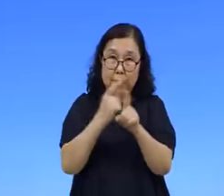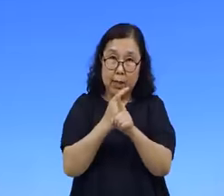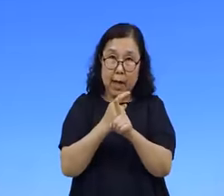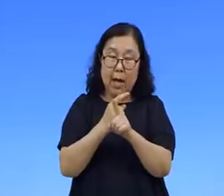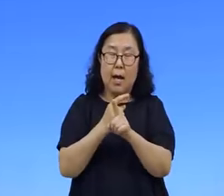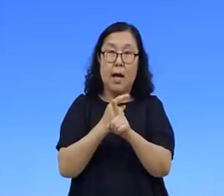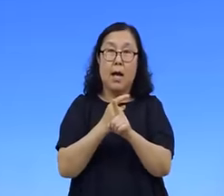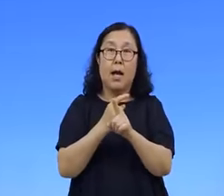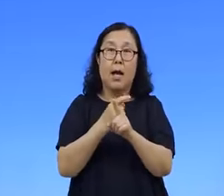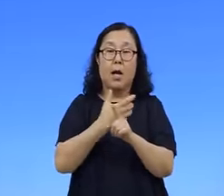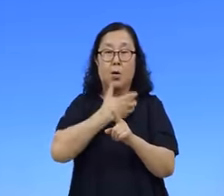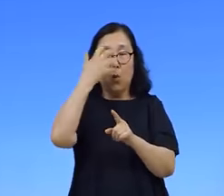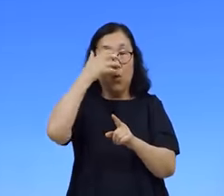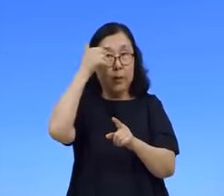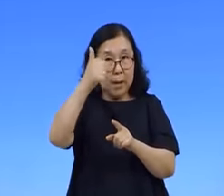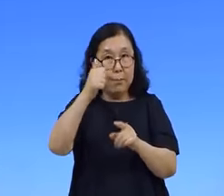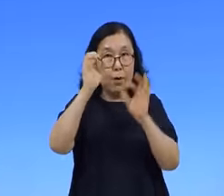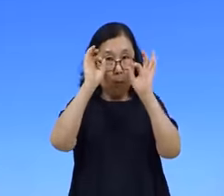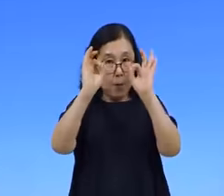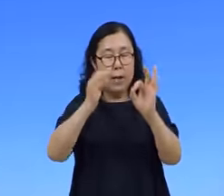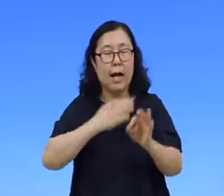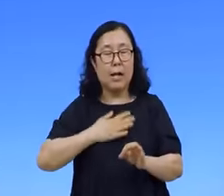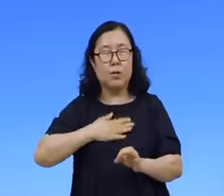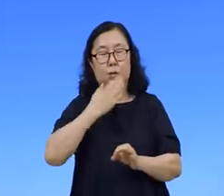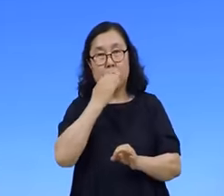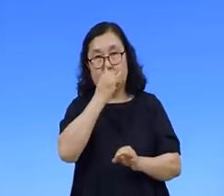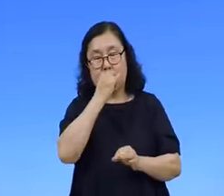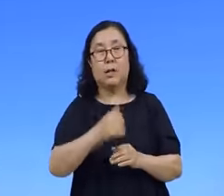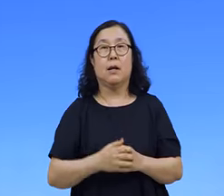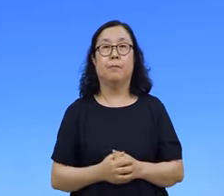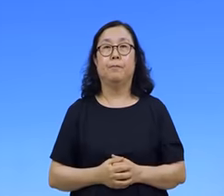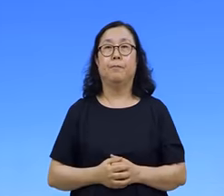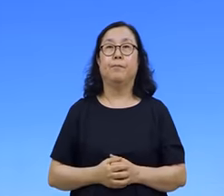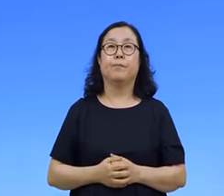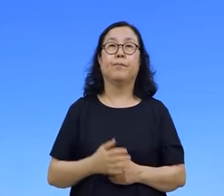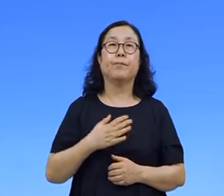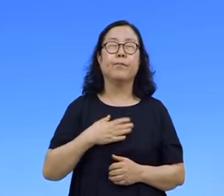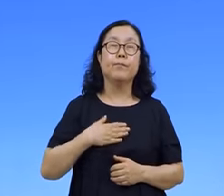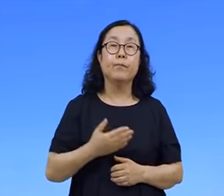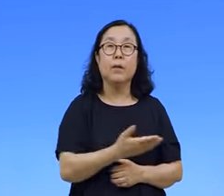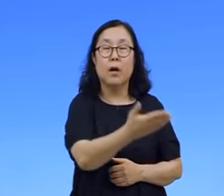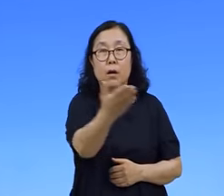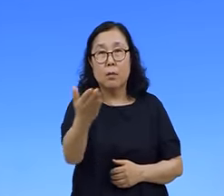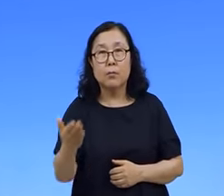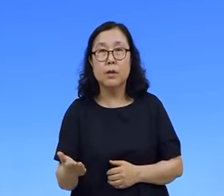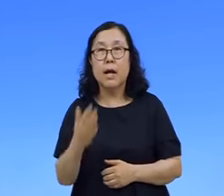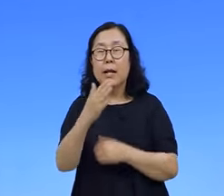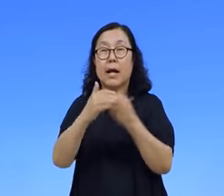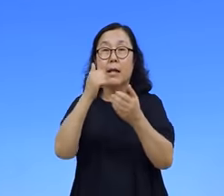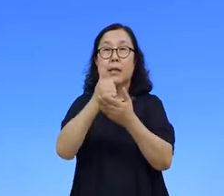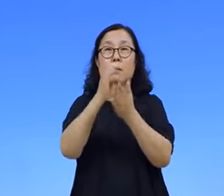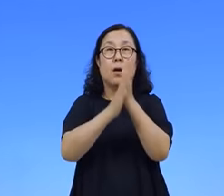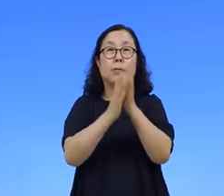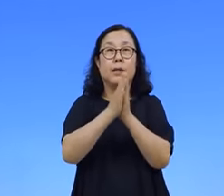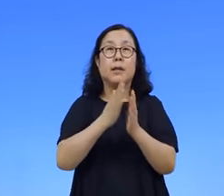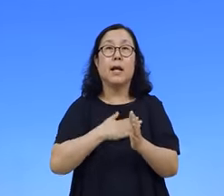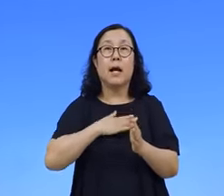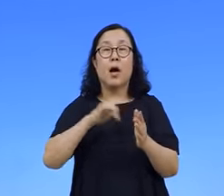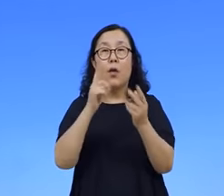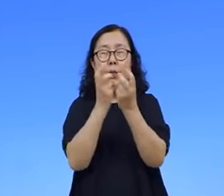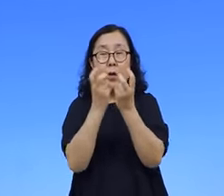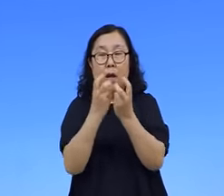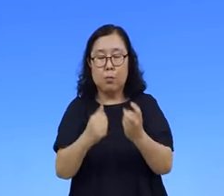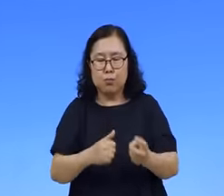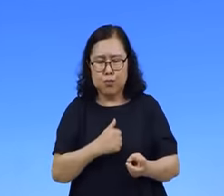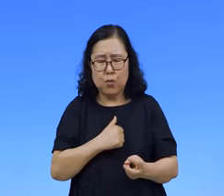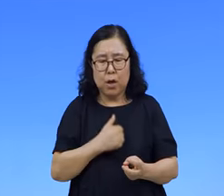아닙니까? 하나님에 대한 신뢰가 분노를 용서로 바꾼다. 저는 저와 여러분이 하나님 없이 내가